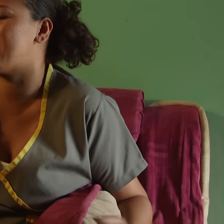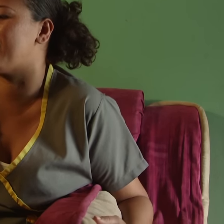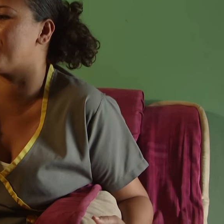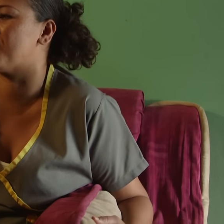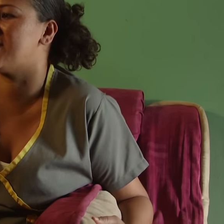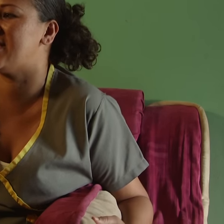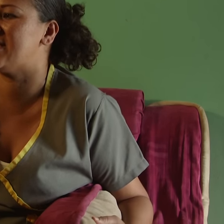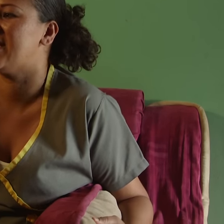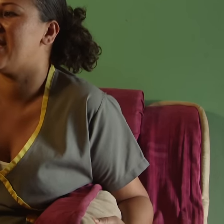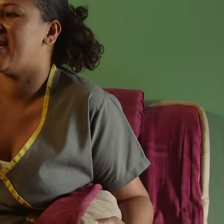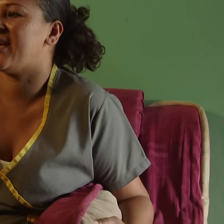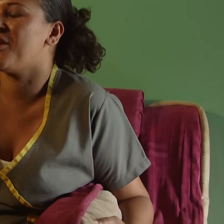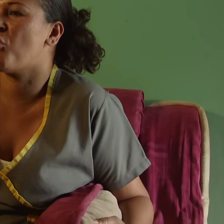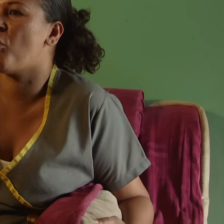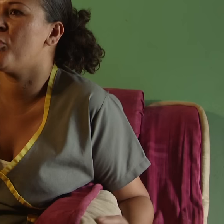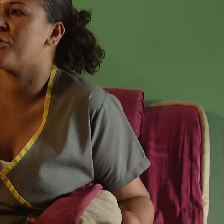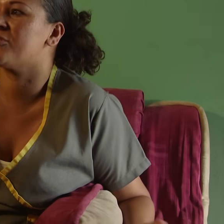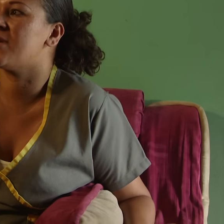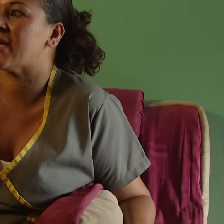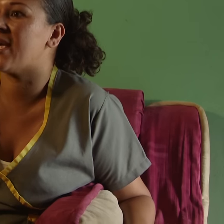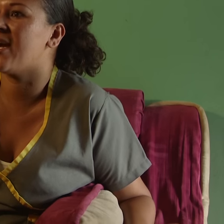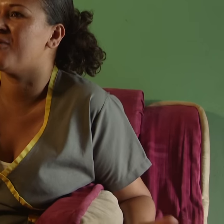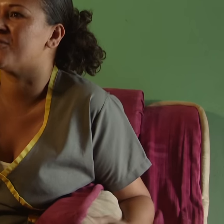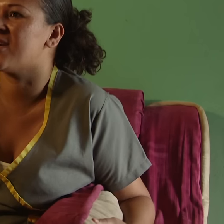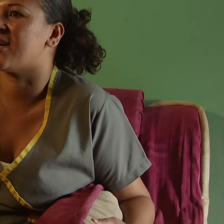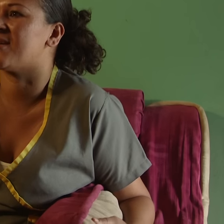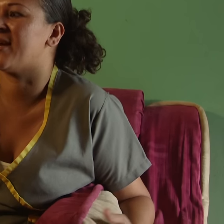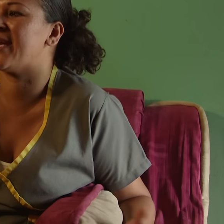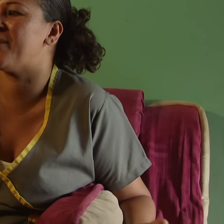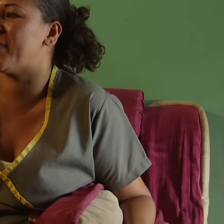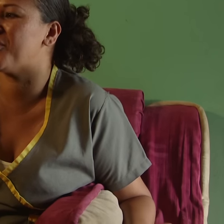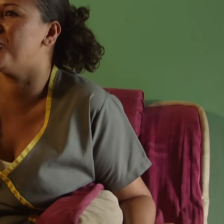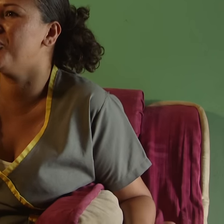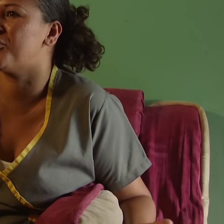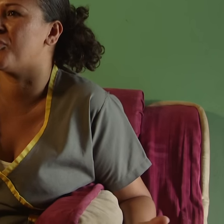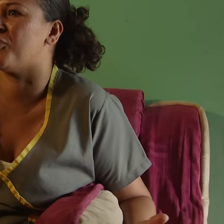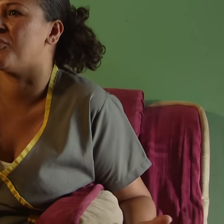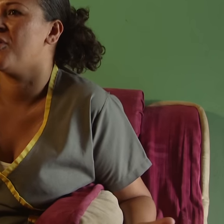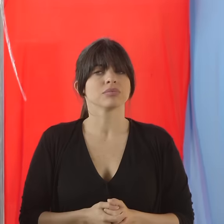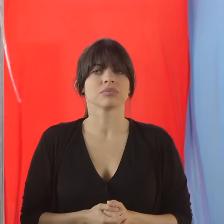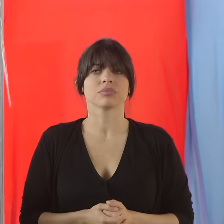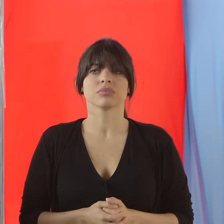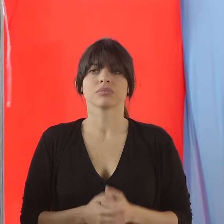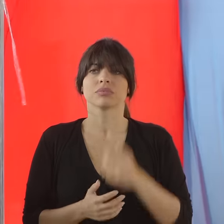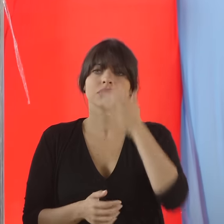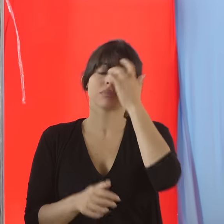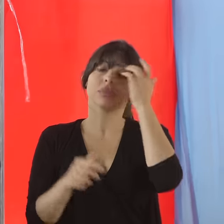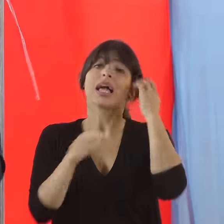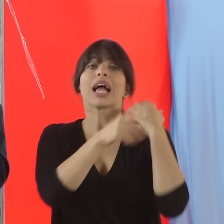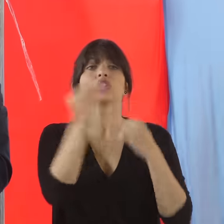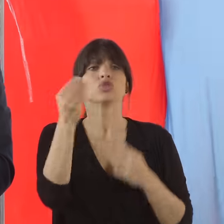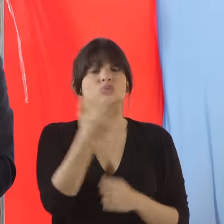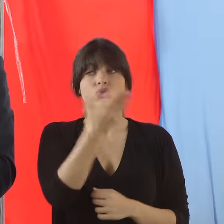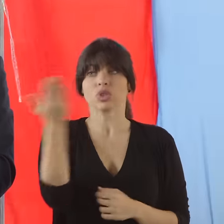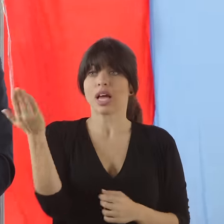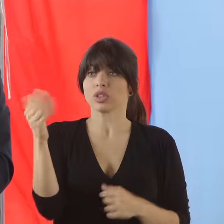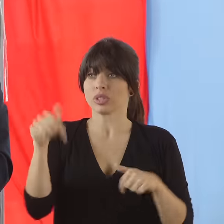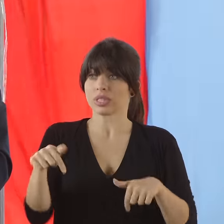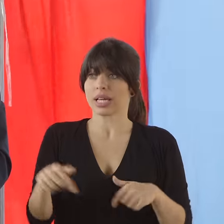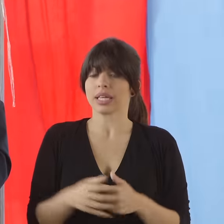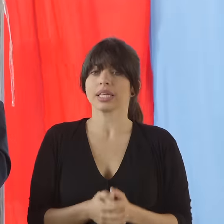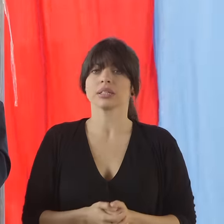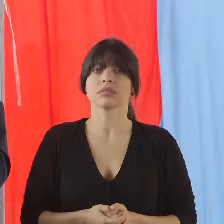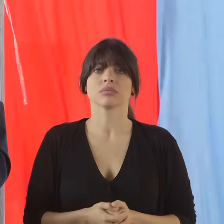tal vez, entonces era incómodo porque yo decía, ¿qué hago? O sea, ¿a quién le pregunto? Estas muchachas y muchachos que están